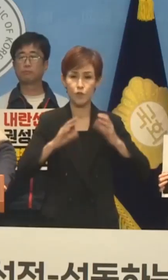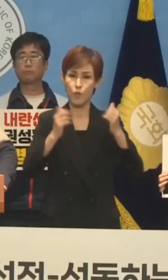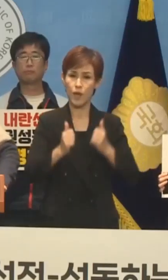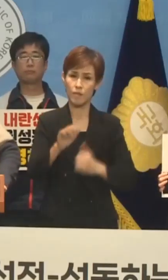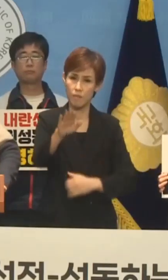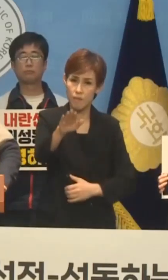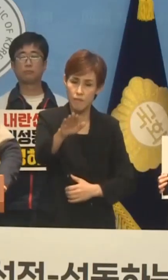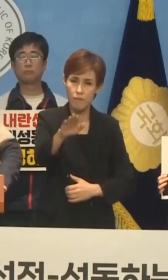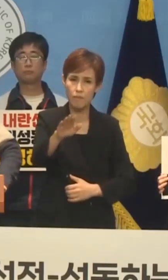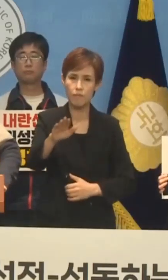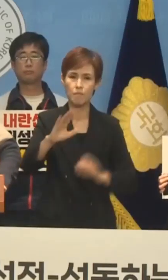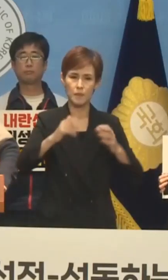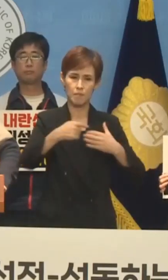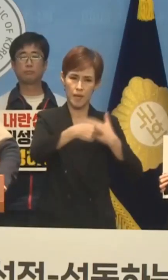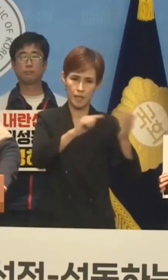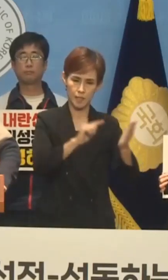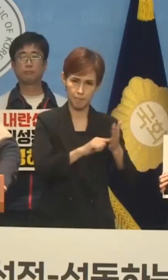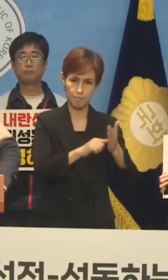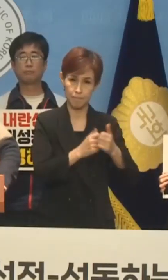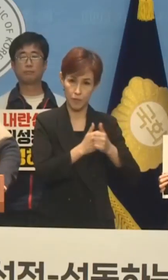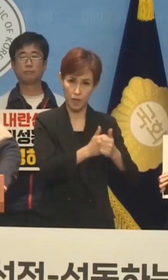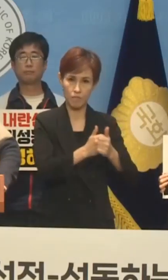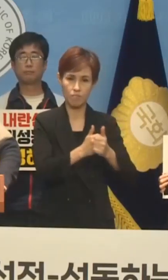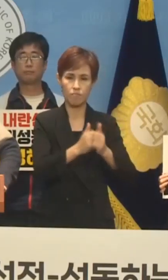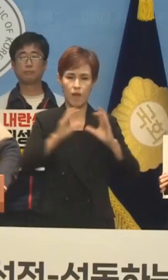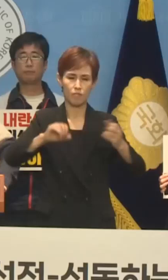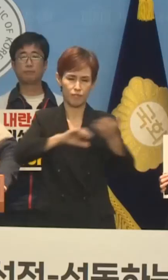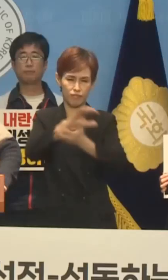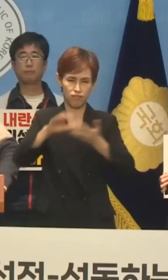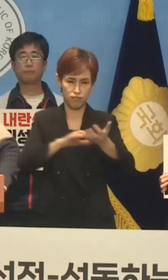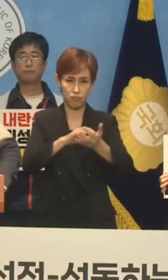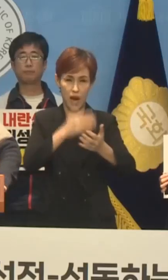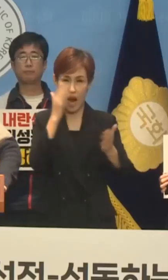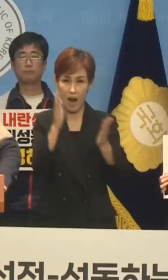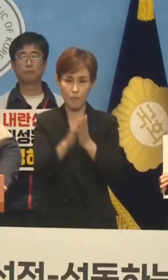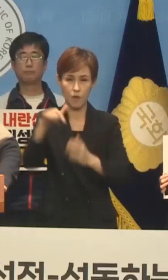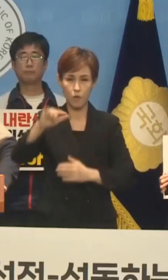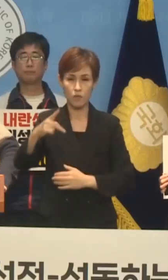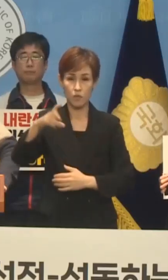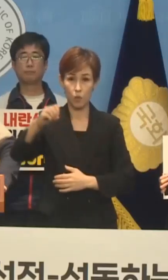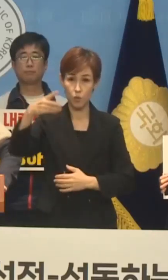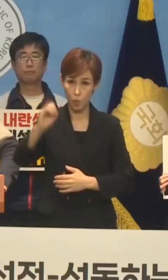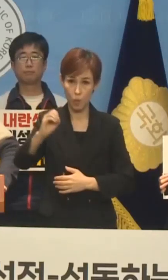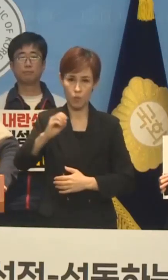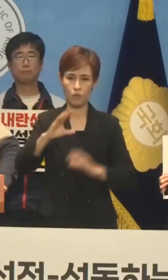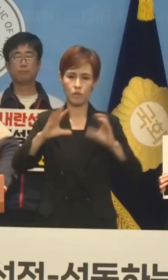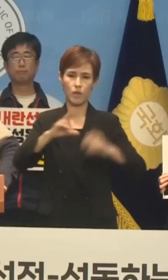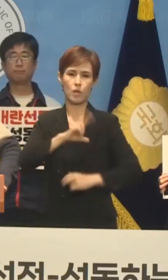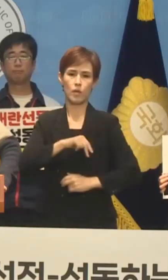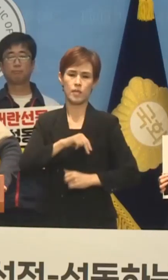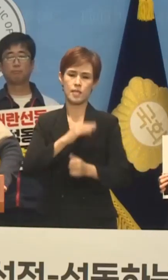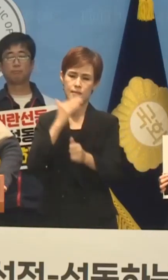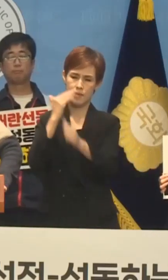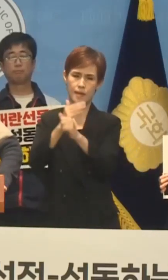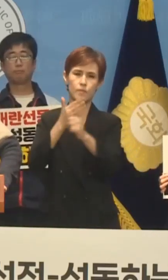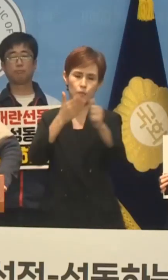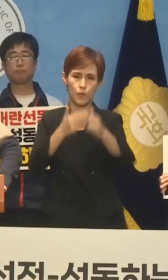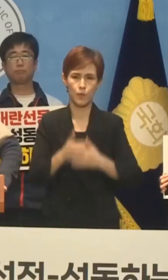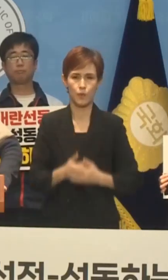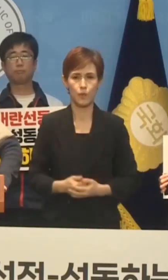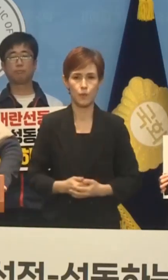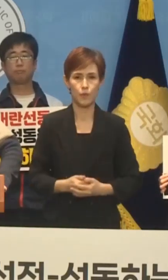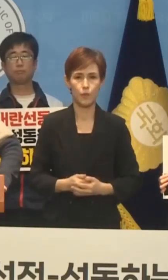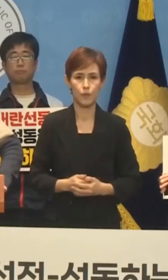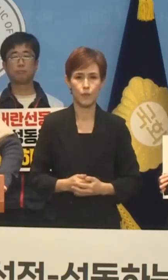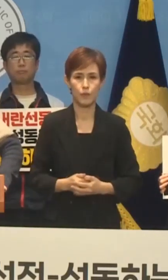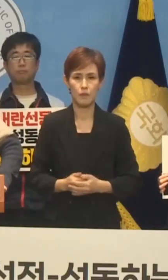국회는 민심을 받들어 내란 공범 권성동을 즉각 제명하라. 43일